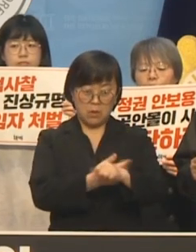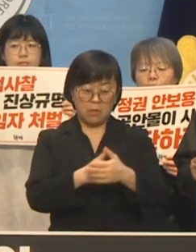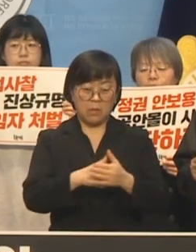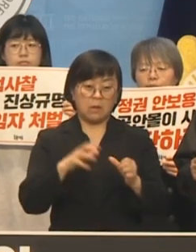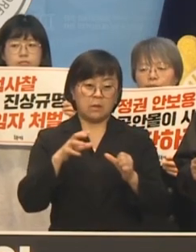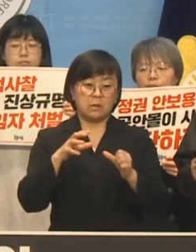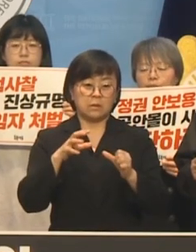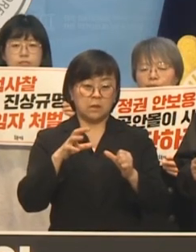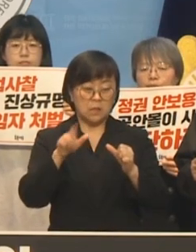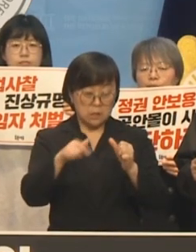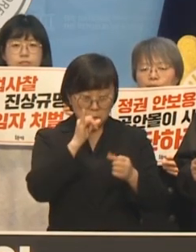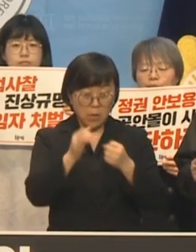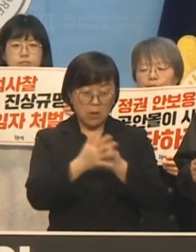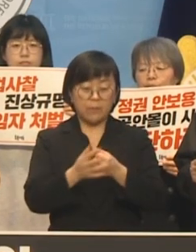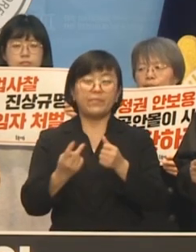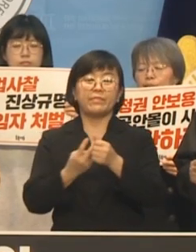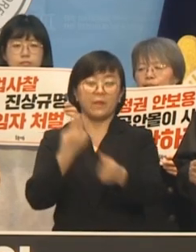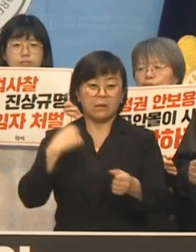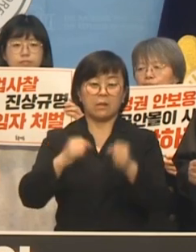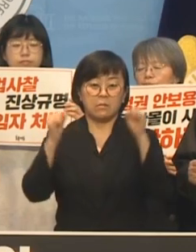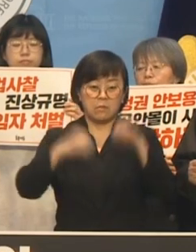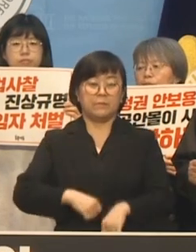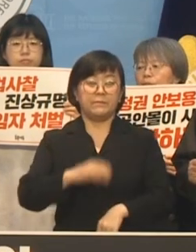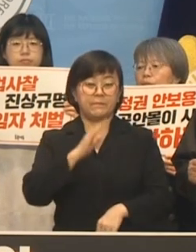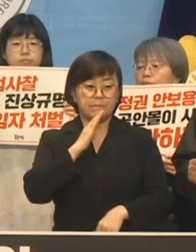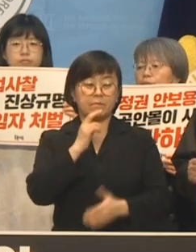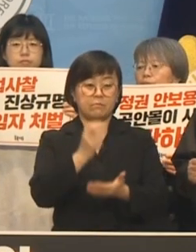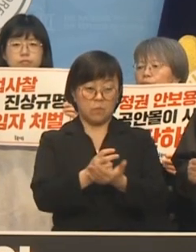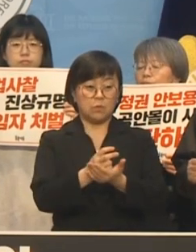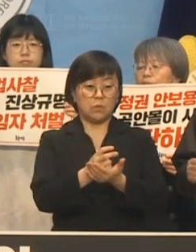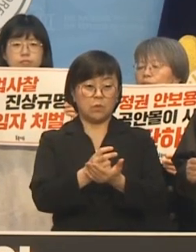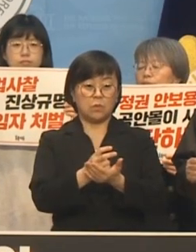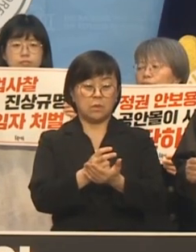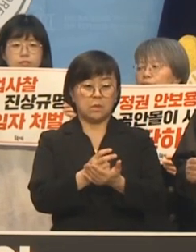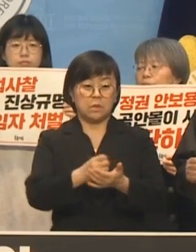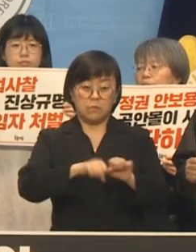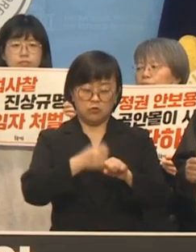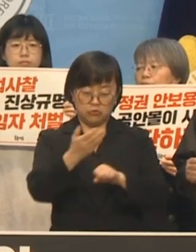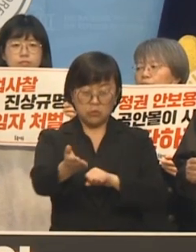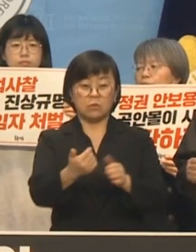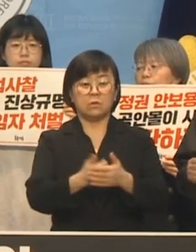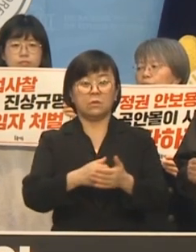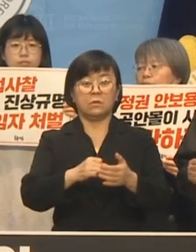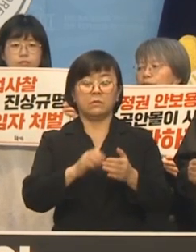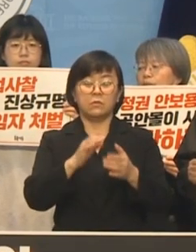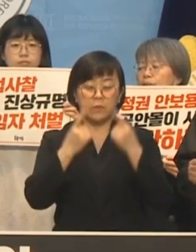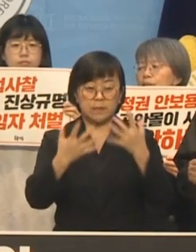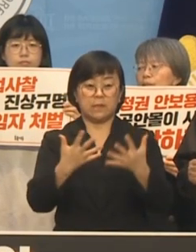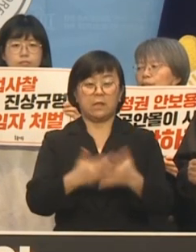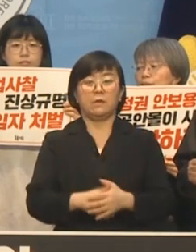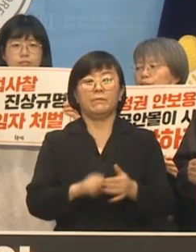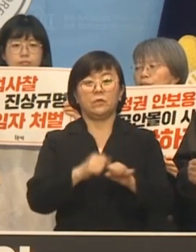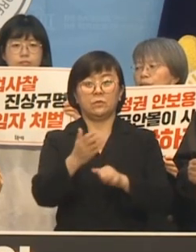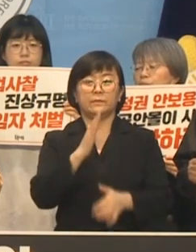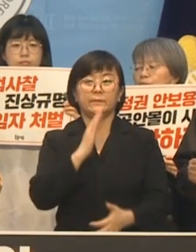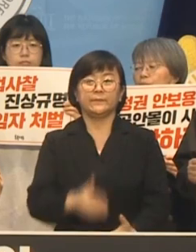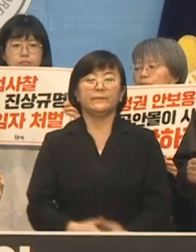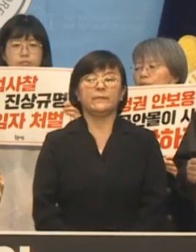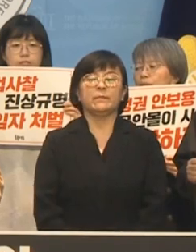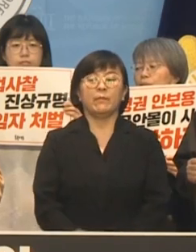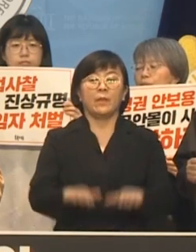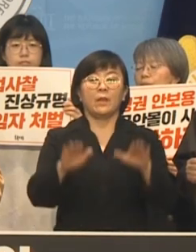탄핵돼야 되고 몰락해야 되고 법으로 응징되고 처벌받아야 마땅합니다.